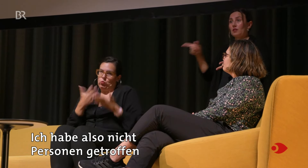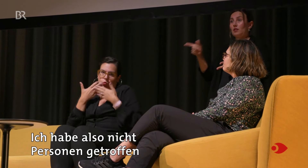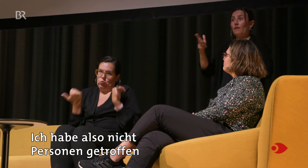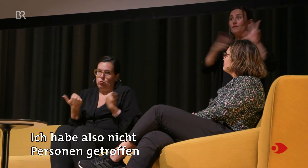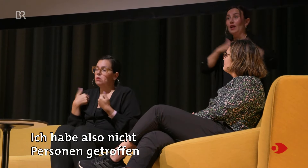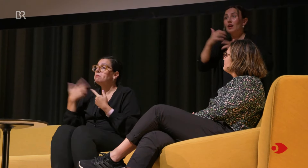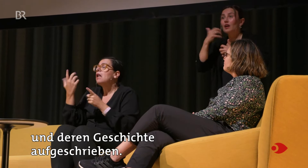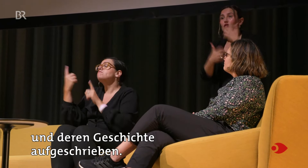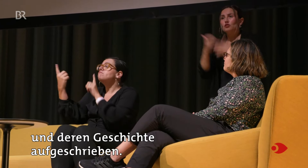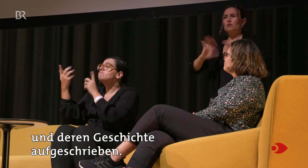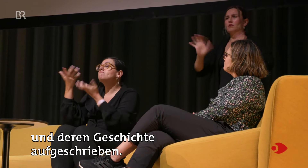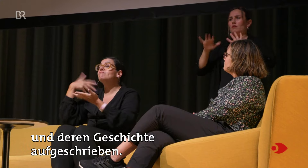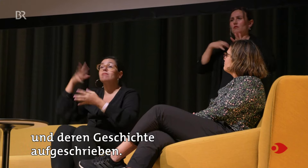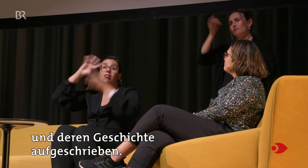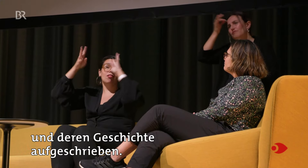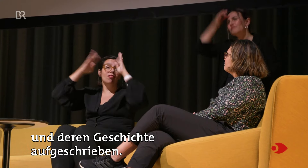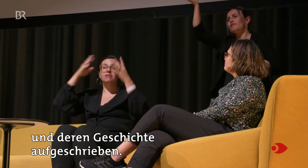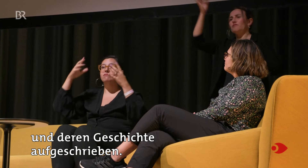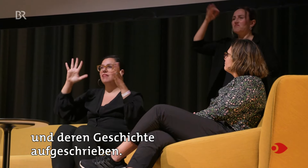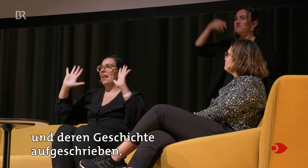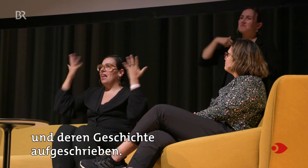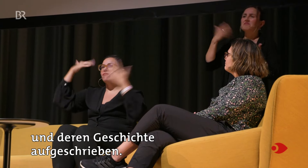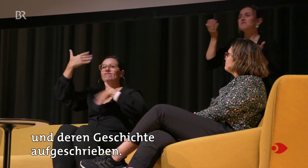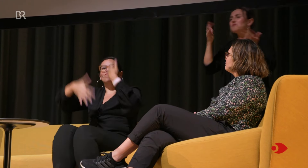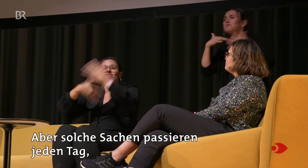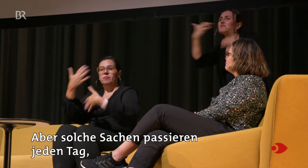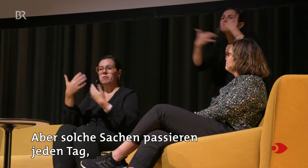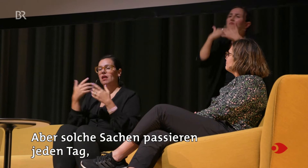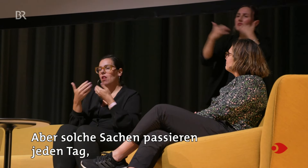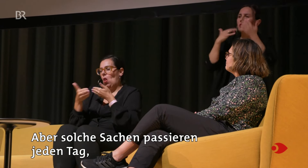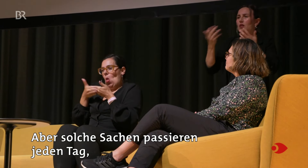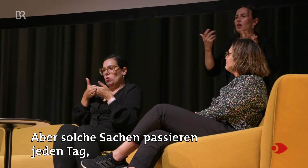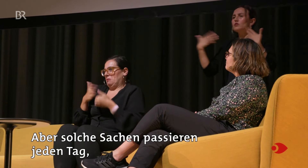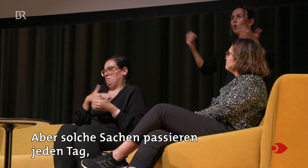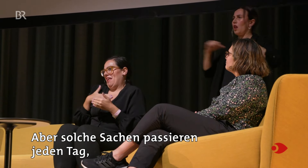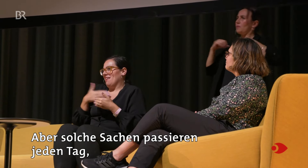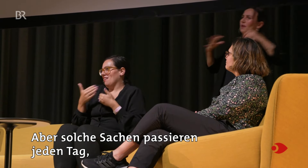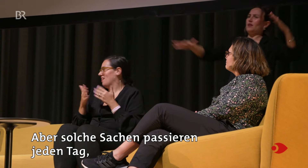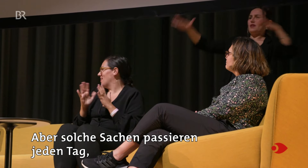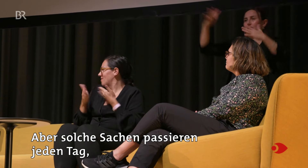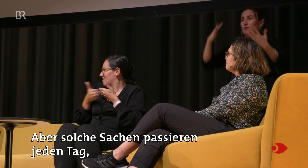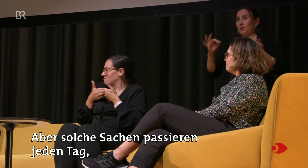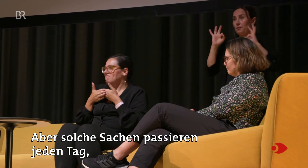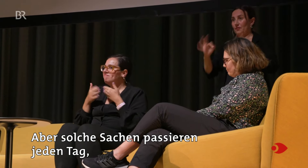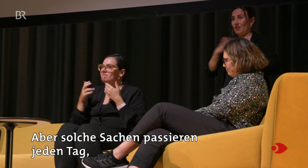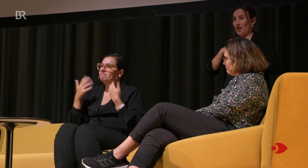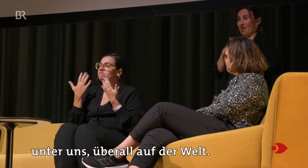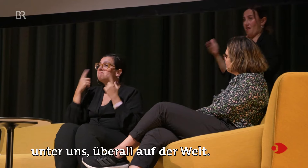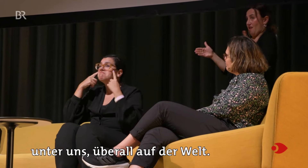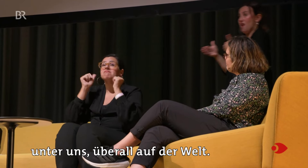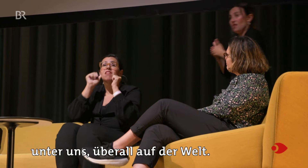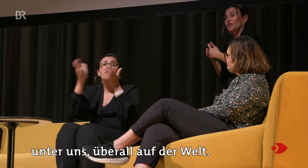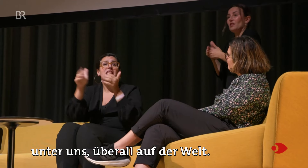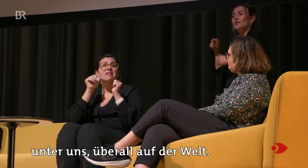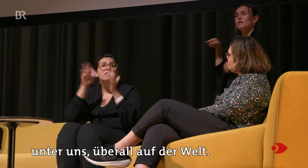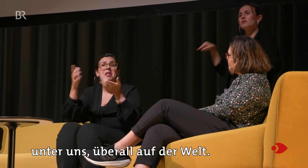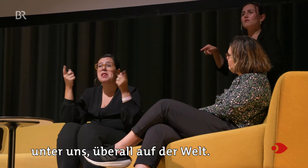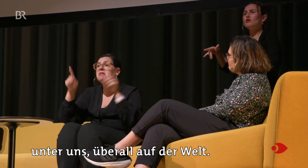nicht Personen getroffen und deren Geschichte aufgeschrieben. Aber solche Sachen passieren jeden Tag. Unter